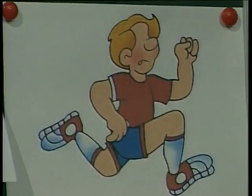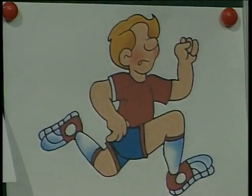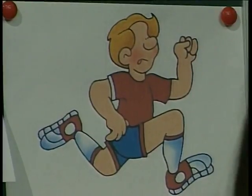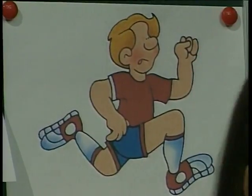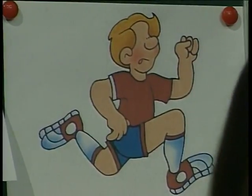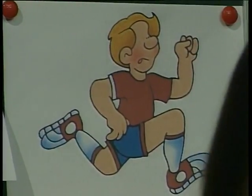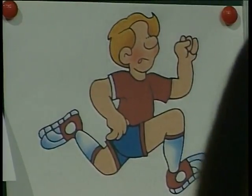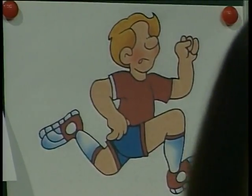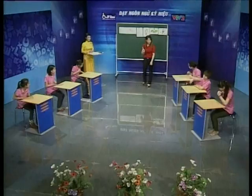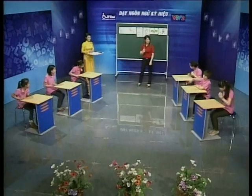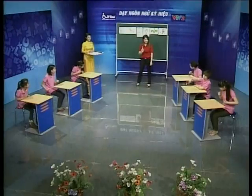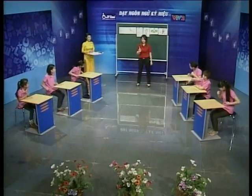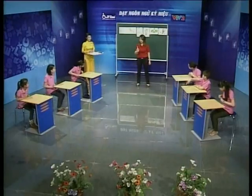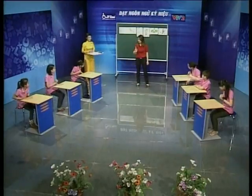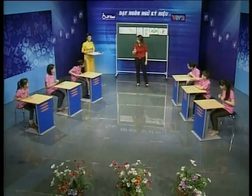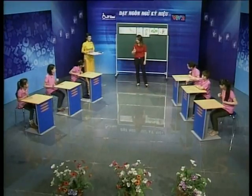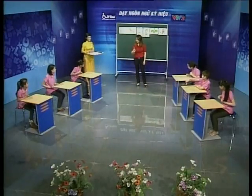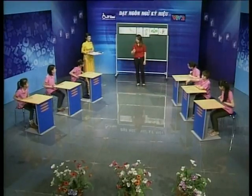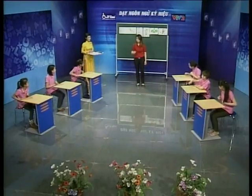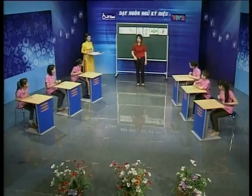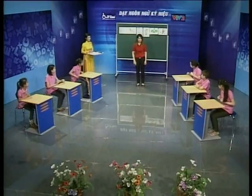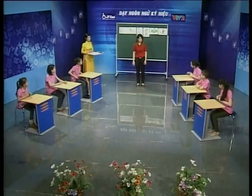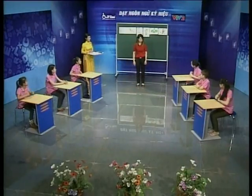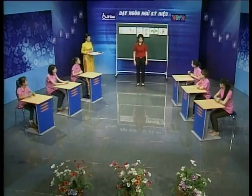Hành động này là gì nhỉ Có phải là hành động chạy không